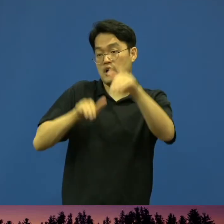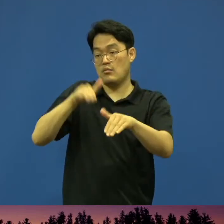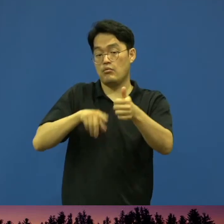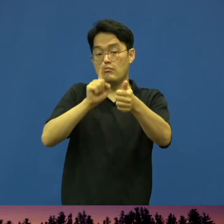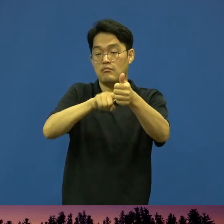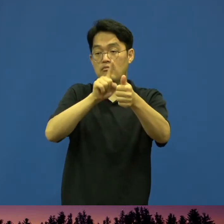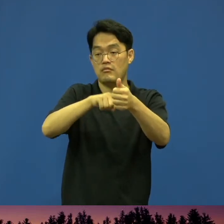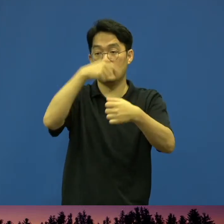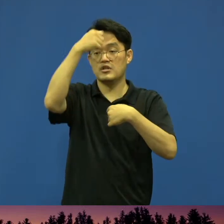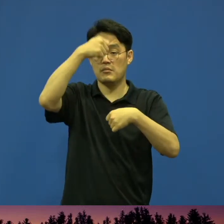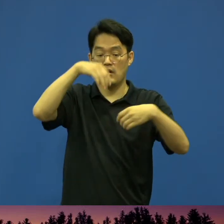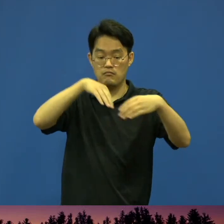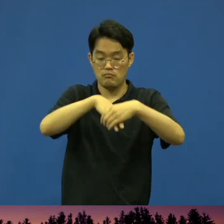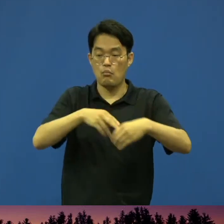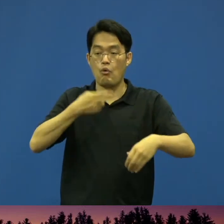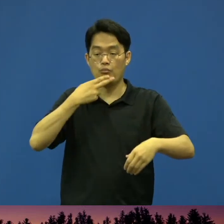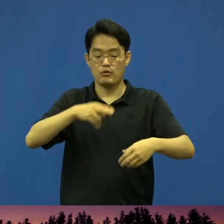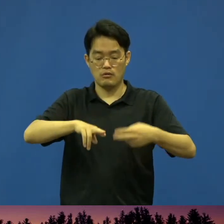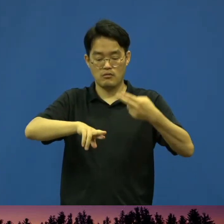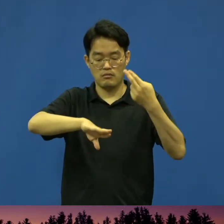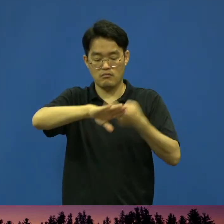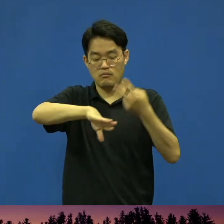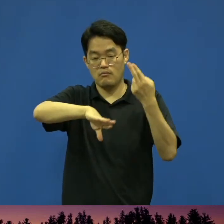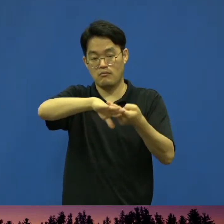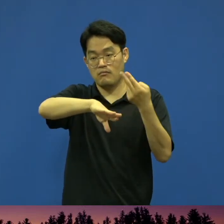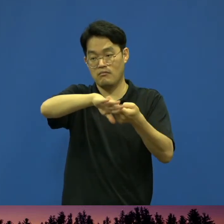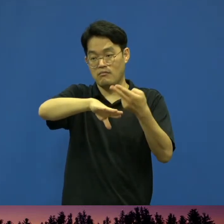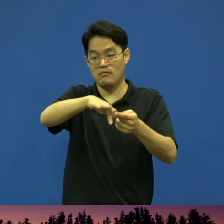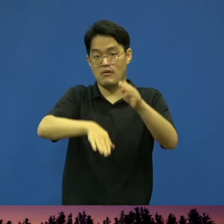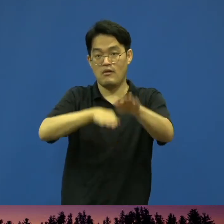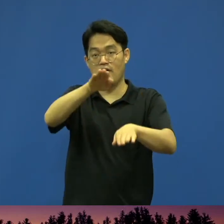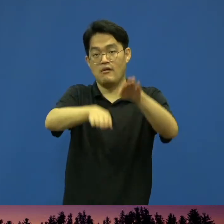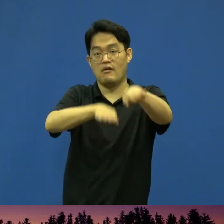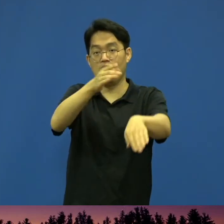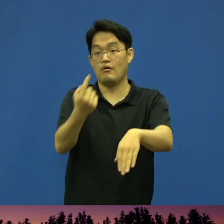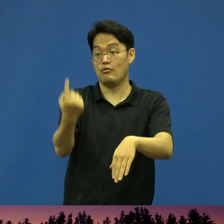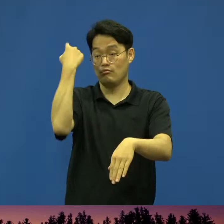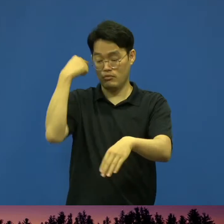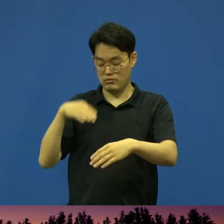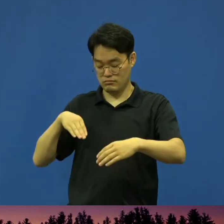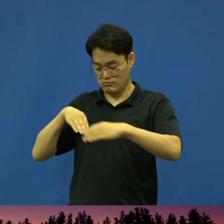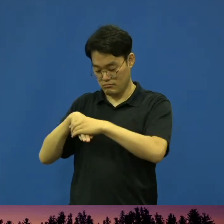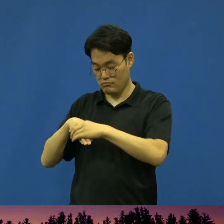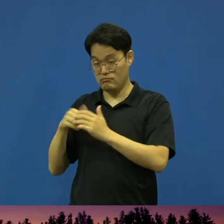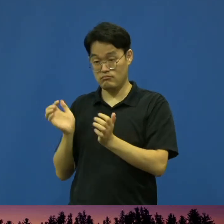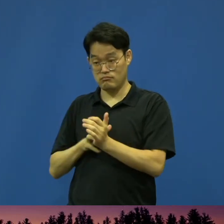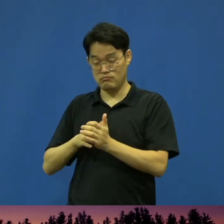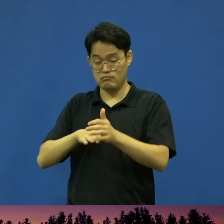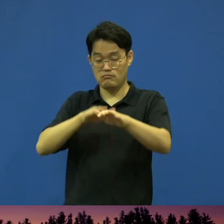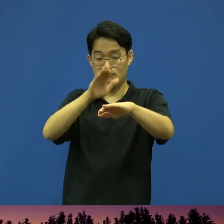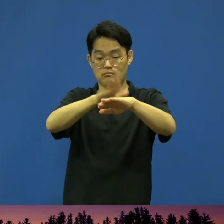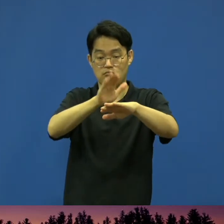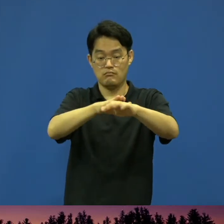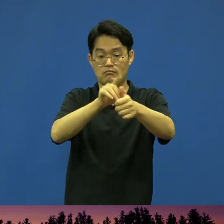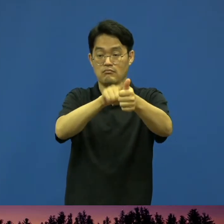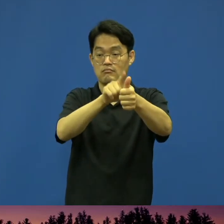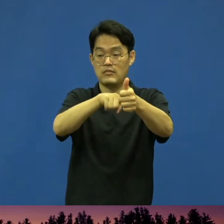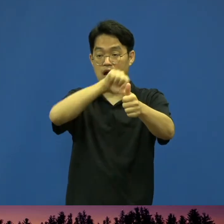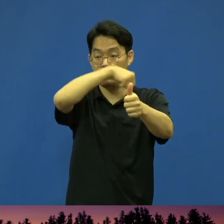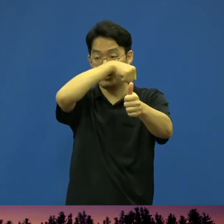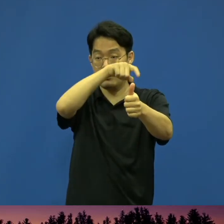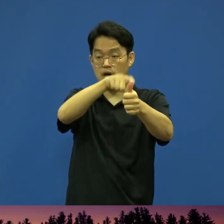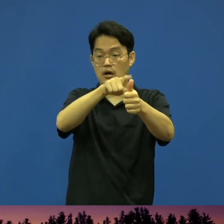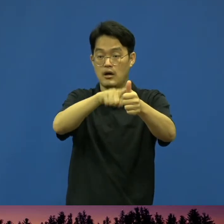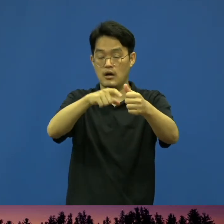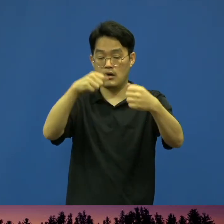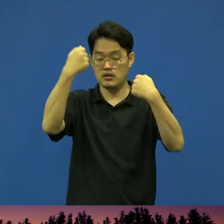맨발입니다. 뒤에 있는 선수들은 발에 신발이 신겨져 있었는데요. 아베베는 맨발로